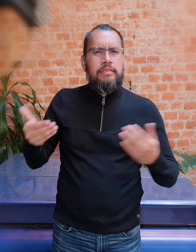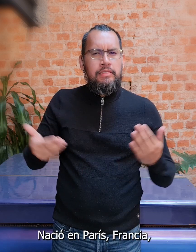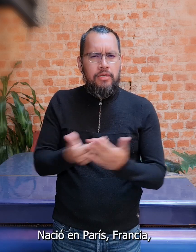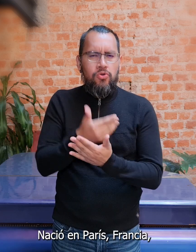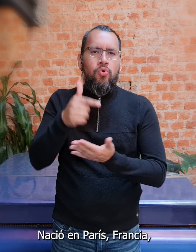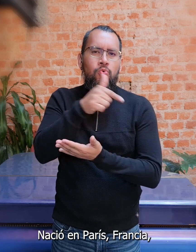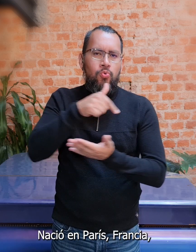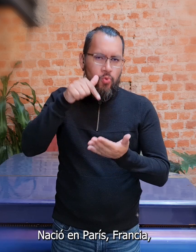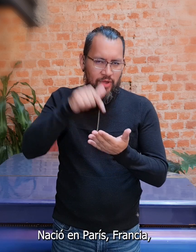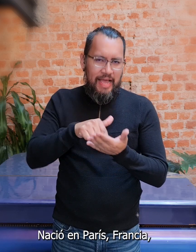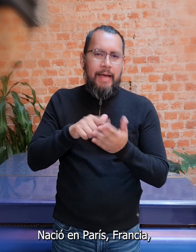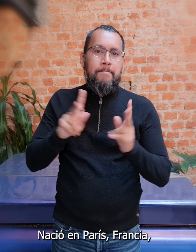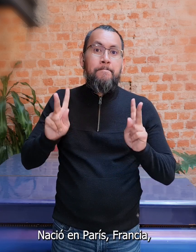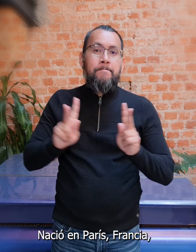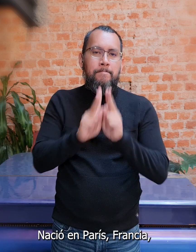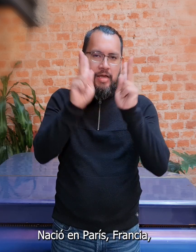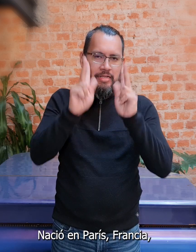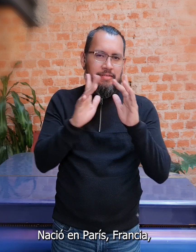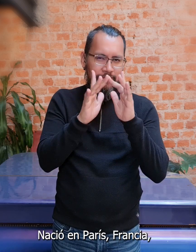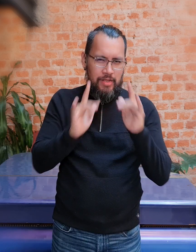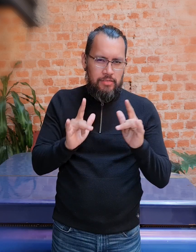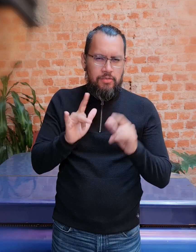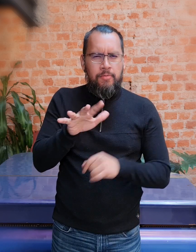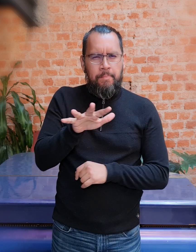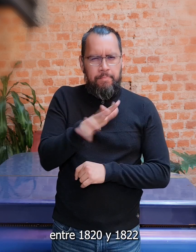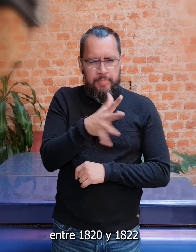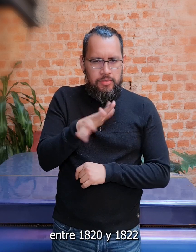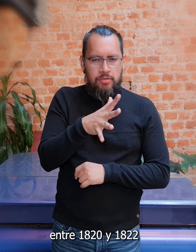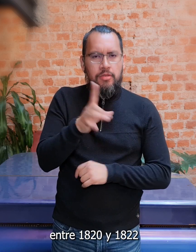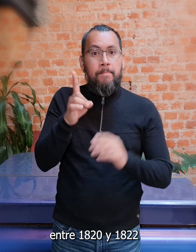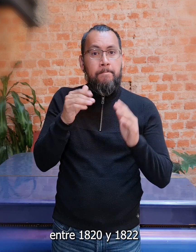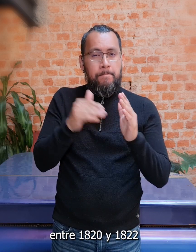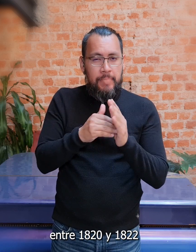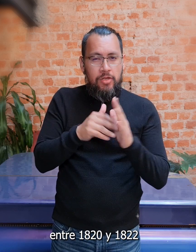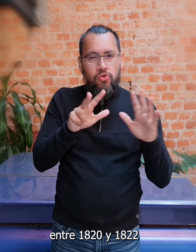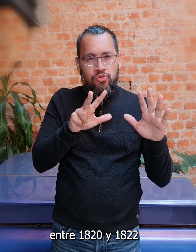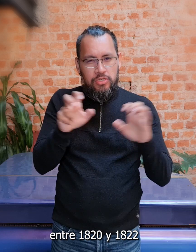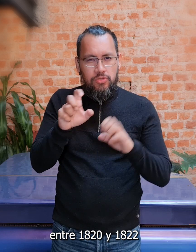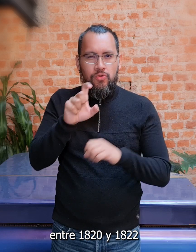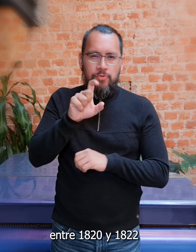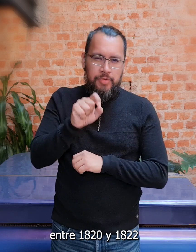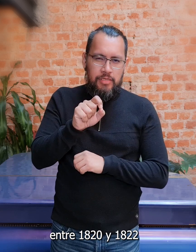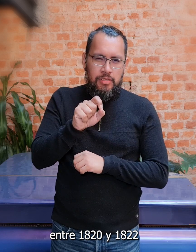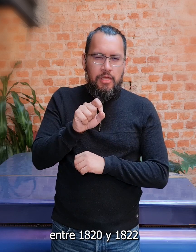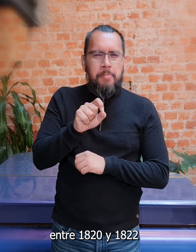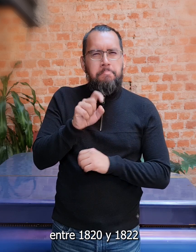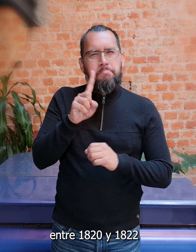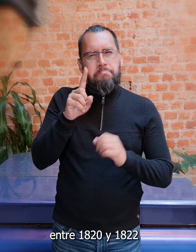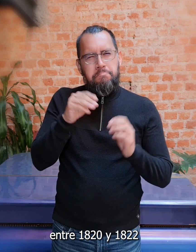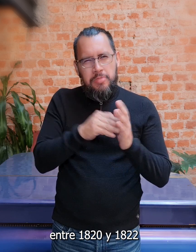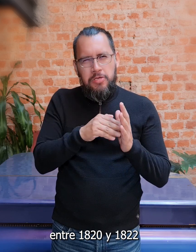Nació en París, Francia, entre 1820 y 1822